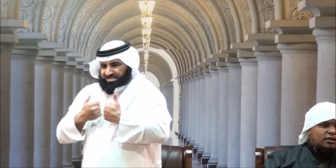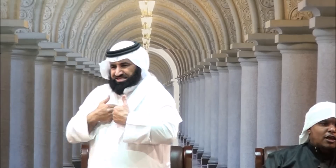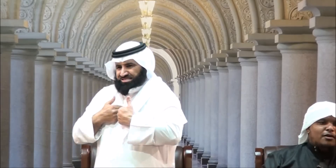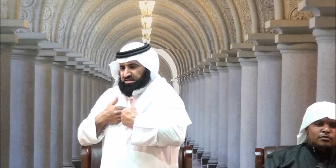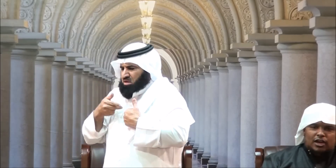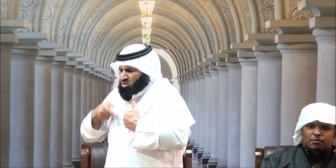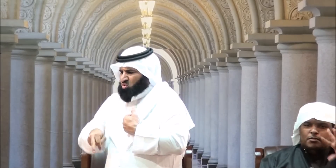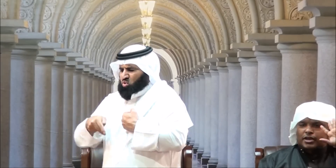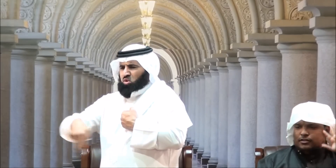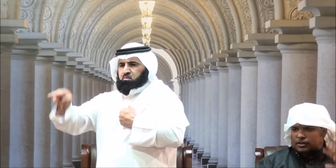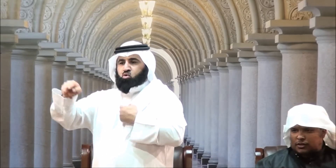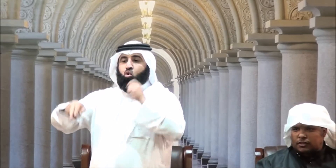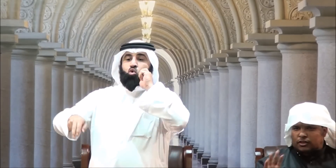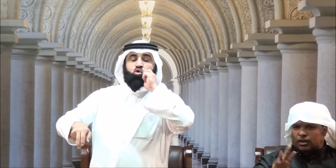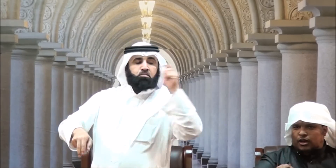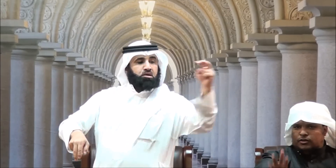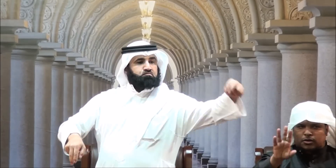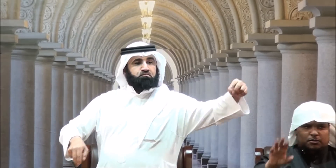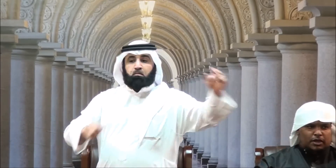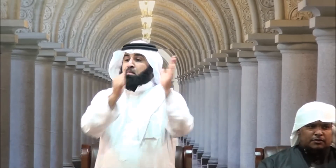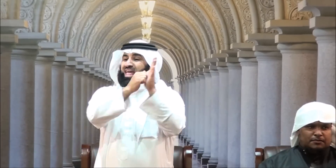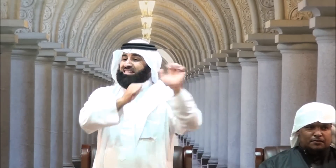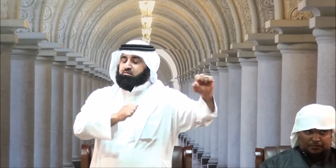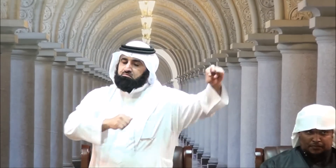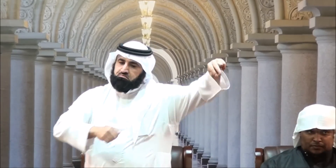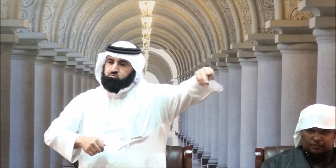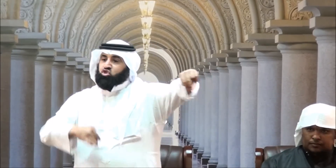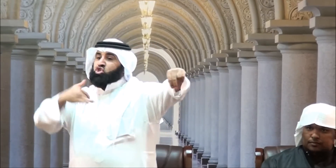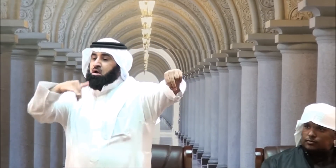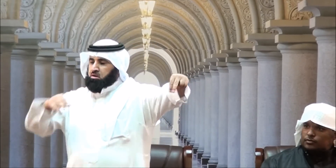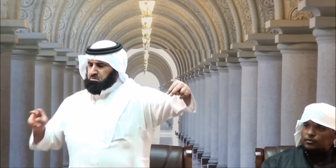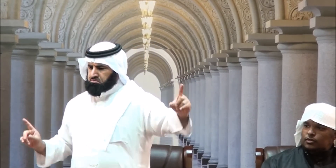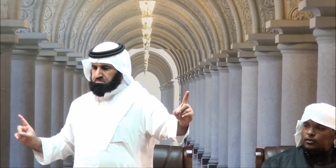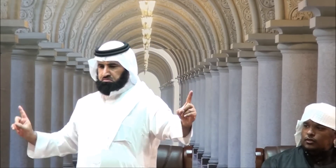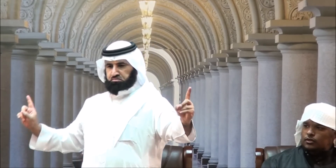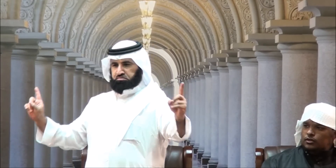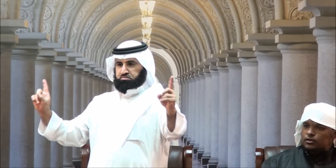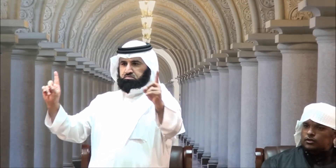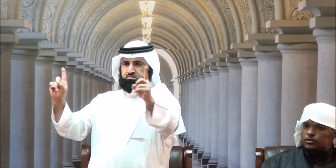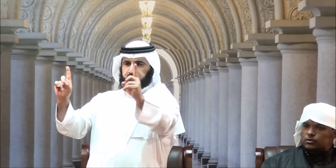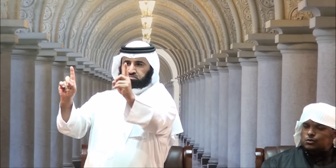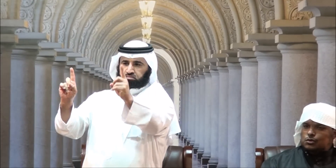وعمر بن الخطاب طلع من بيته رضي الله عنهم اجمعين